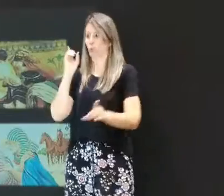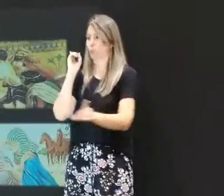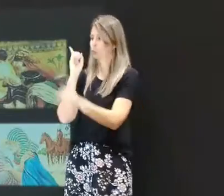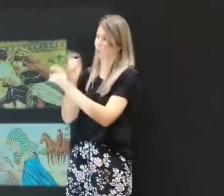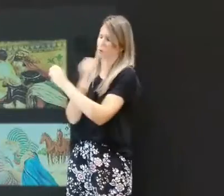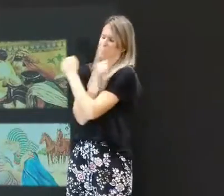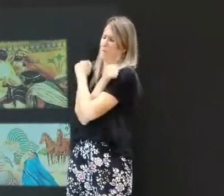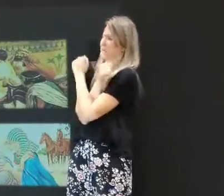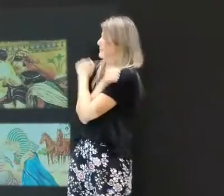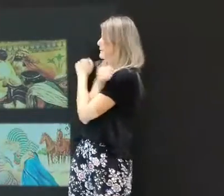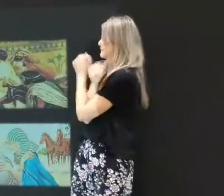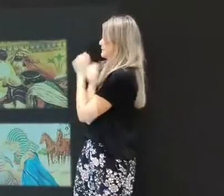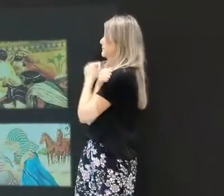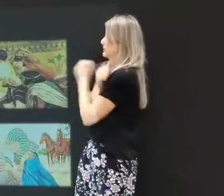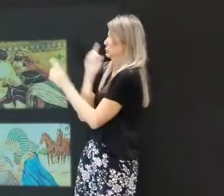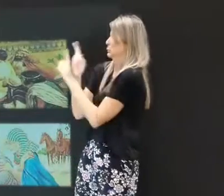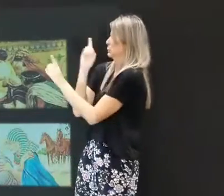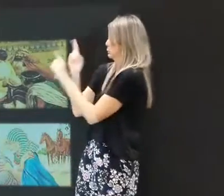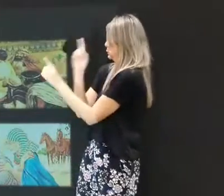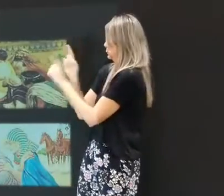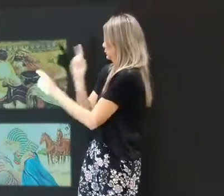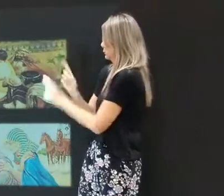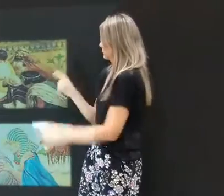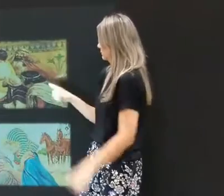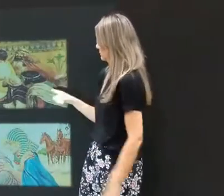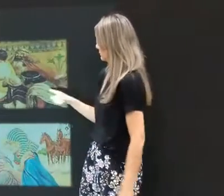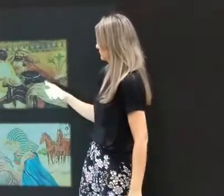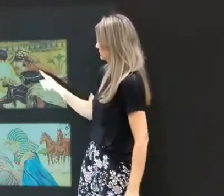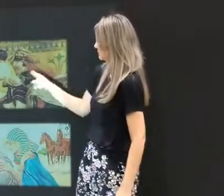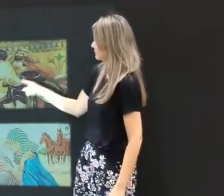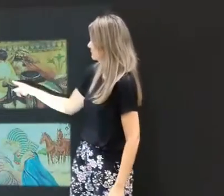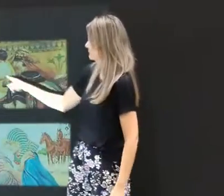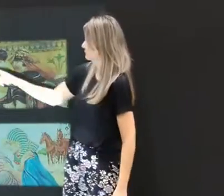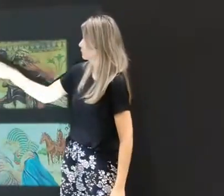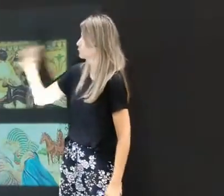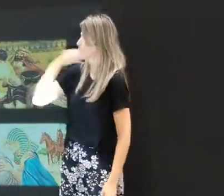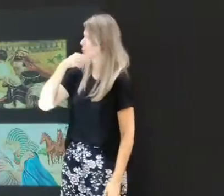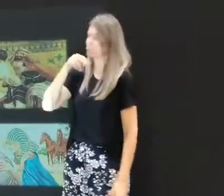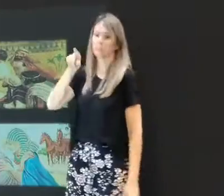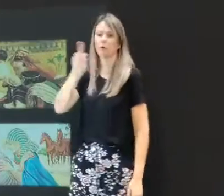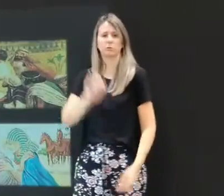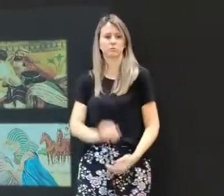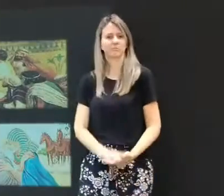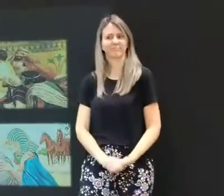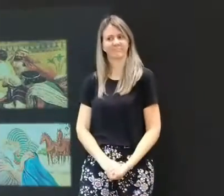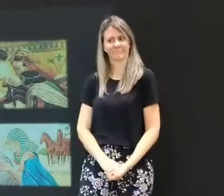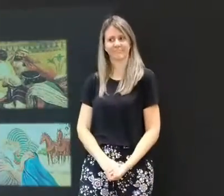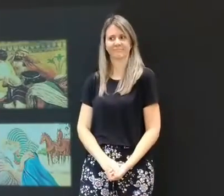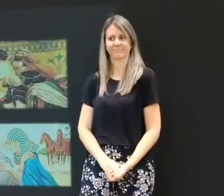tinha autoridade, mas ele abraçou todos os irmãos porque os encontrou novamente. Todos os